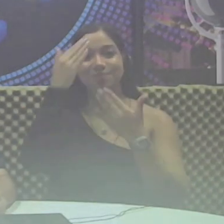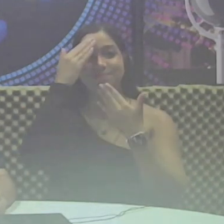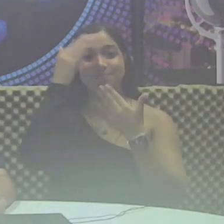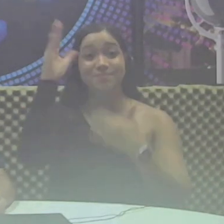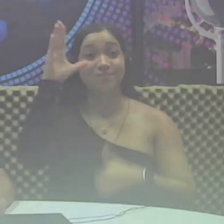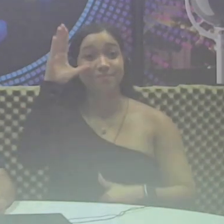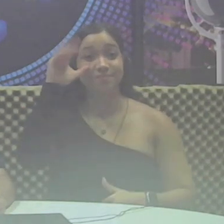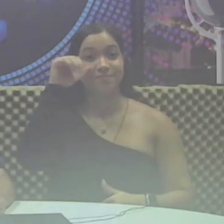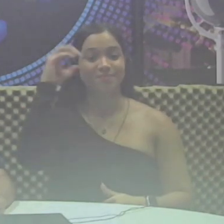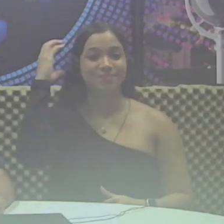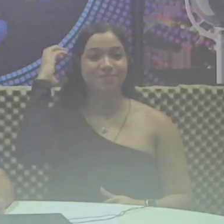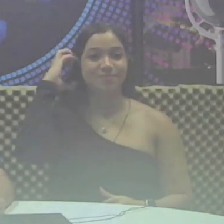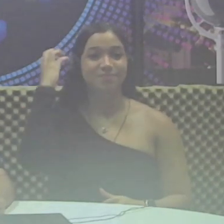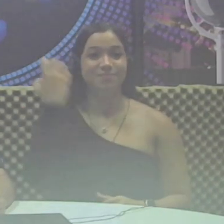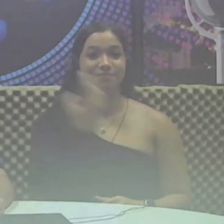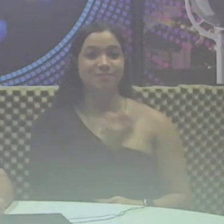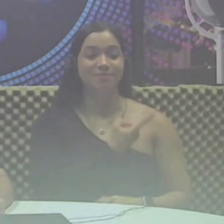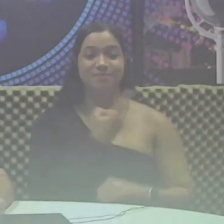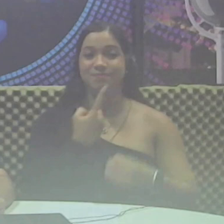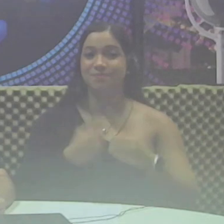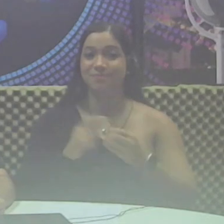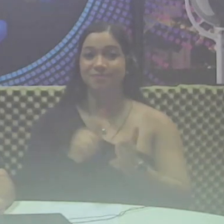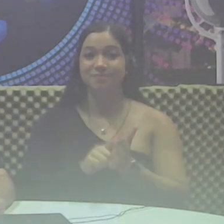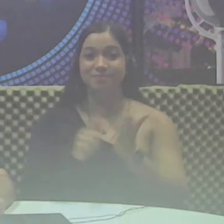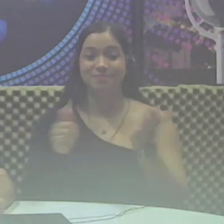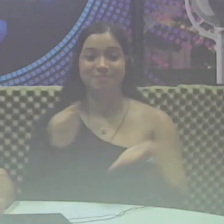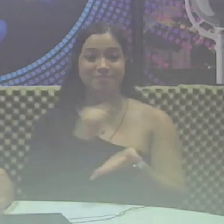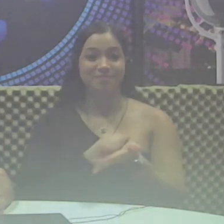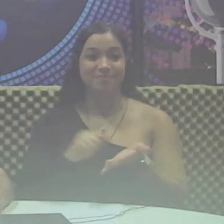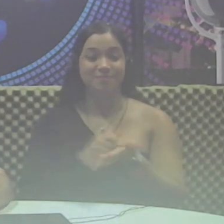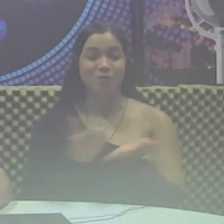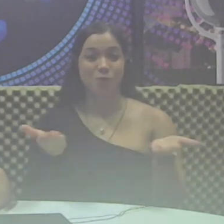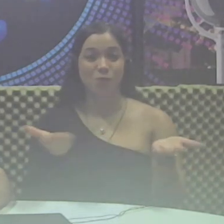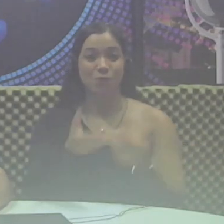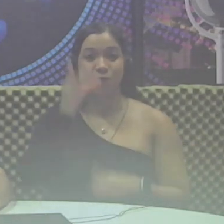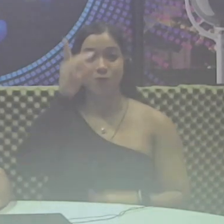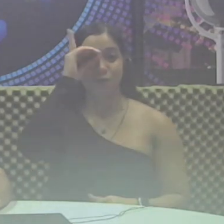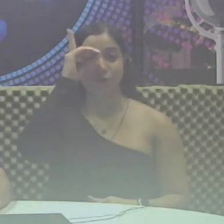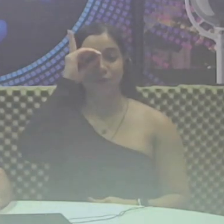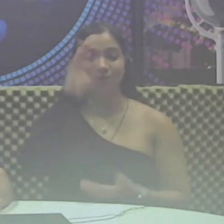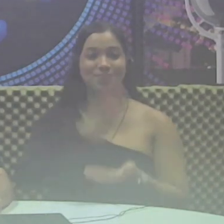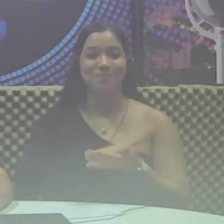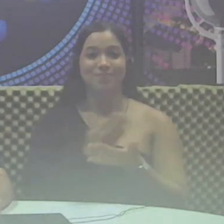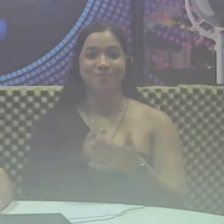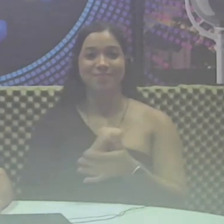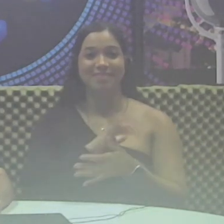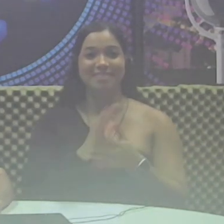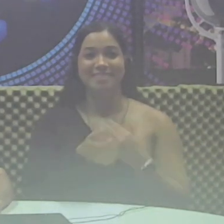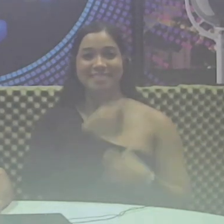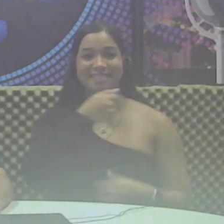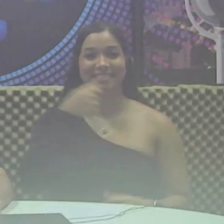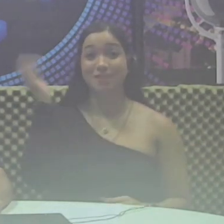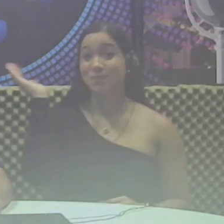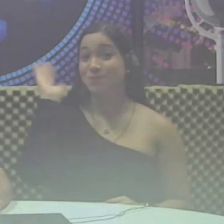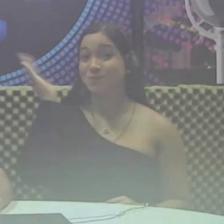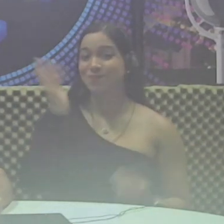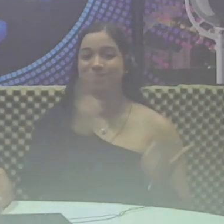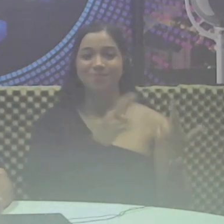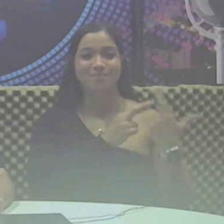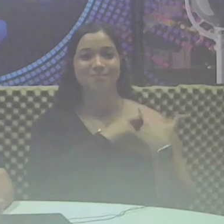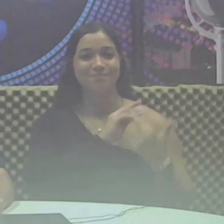sua audiência. Rádio Nossa Cidade. Jornalista responsável pela edição, Daniela Aires. Tradução em Libras, Amanda